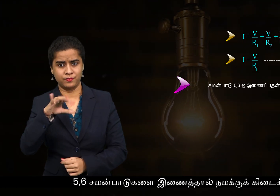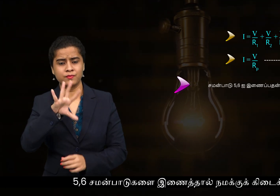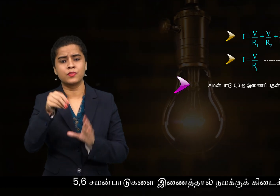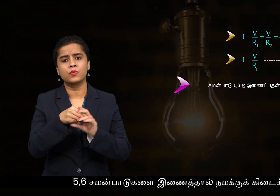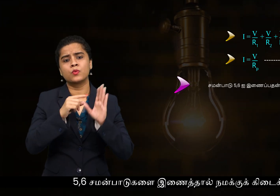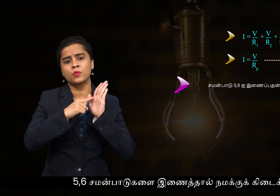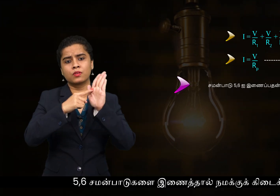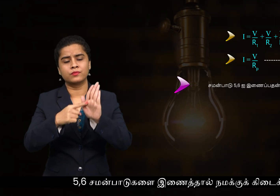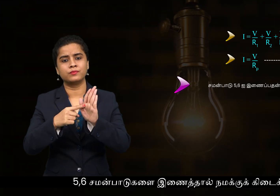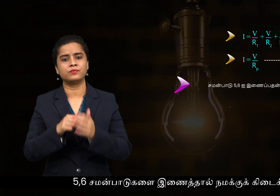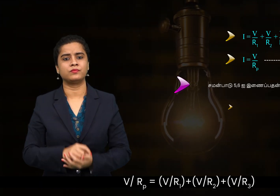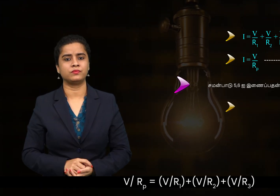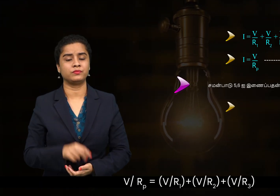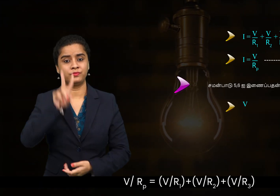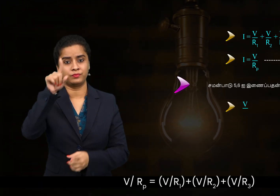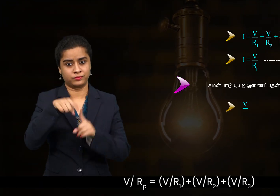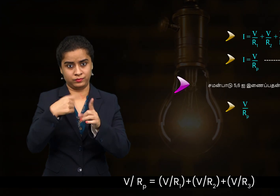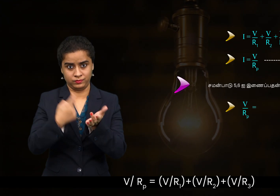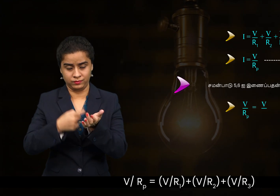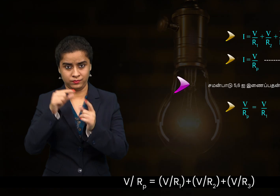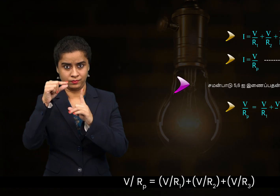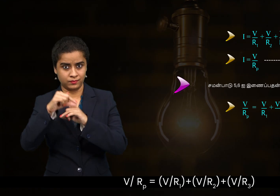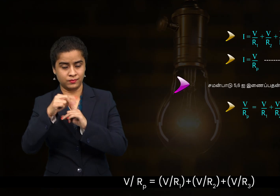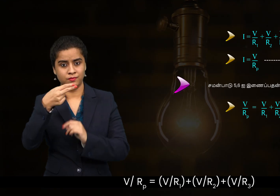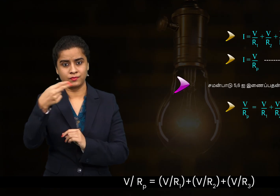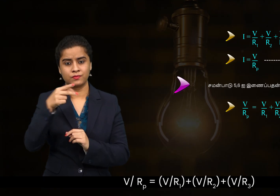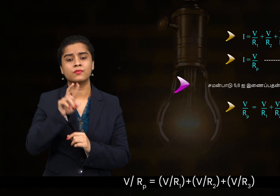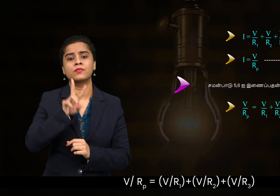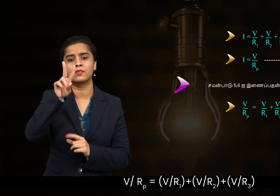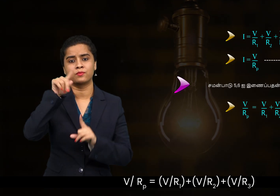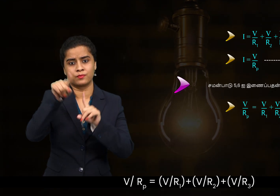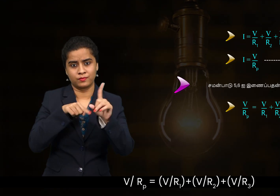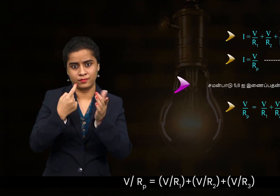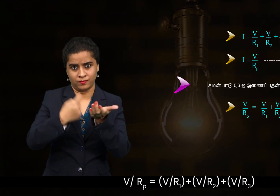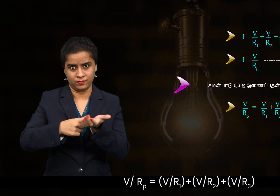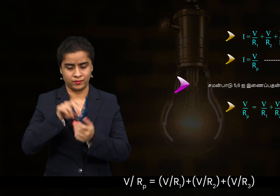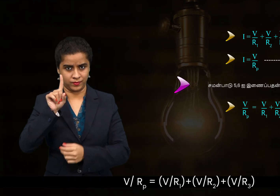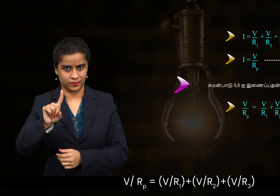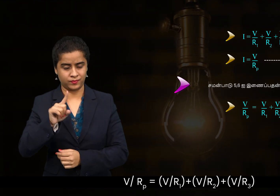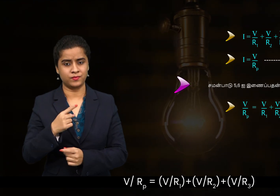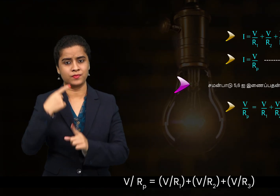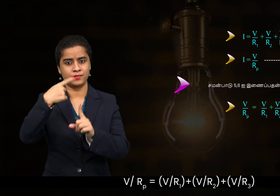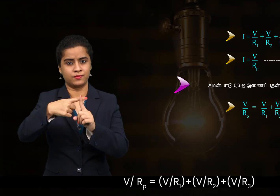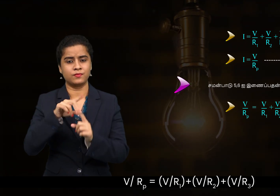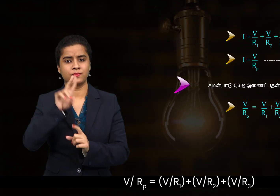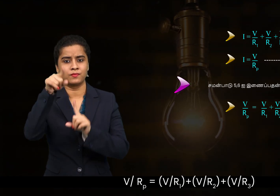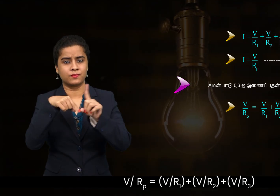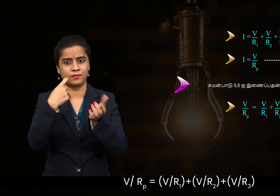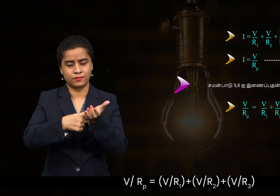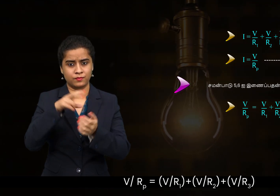கிடைக்கிறது V கீழ் R கீழ் P ஈடு V கீழ் R1 கூட்டல் V